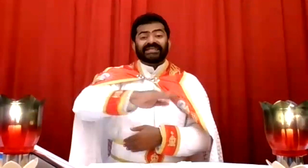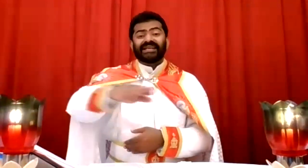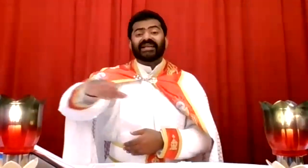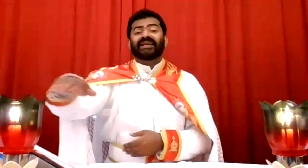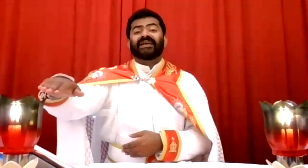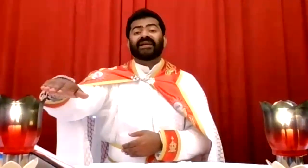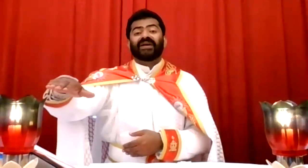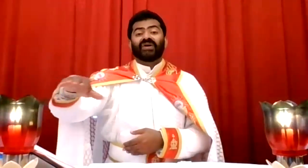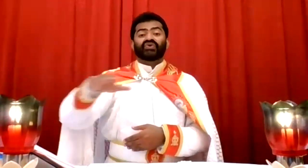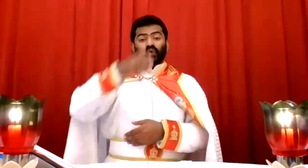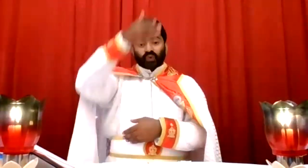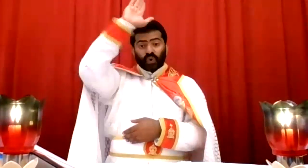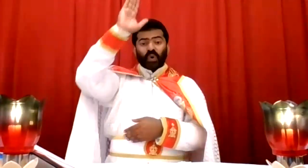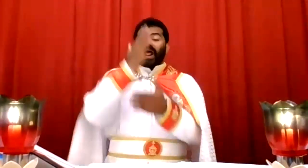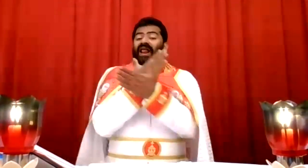till